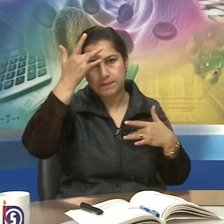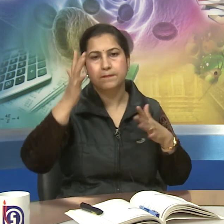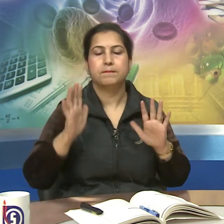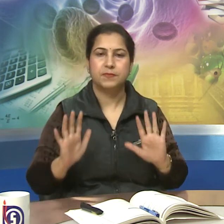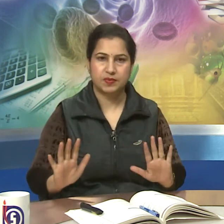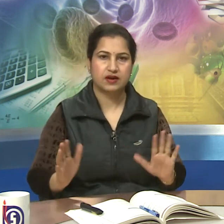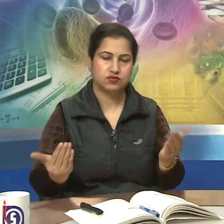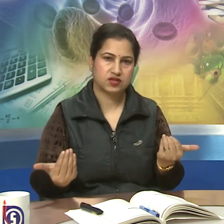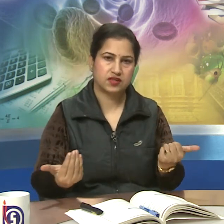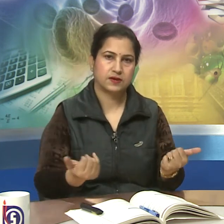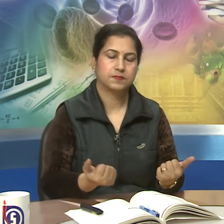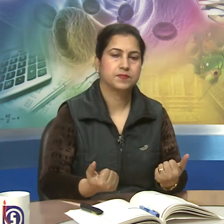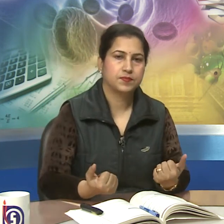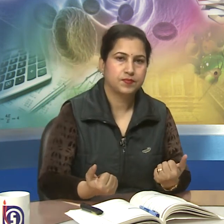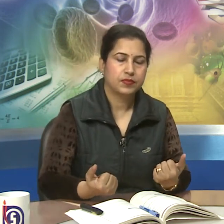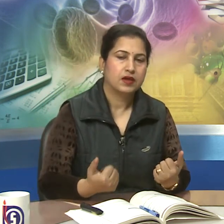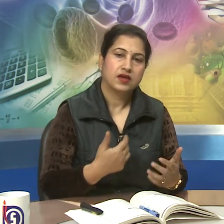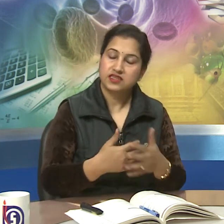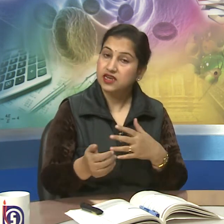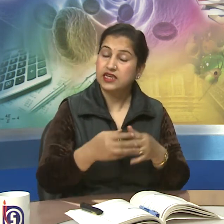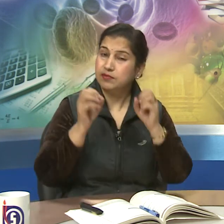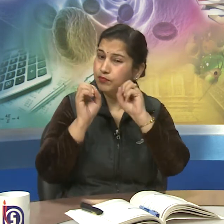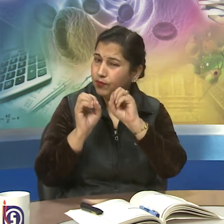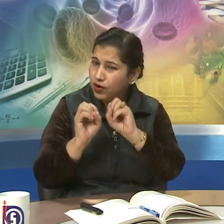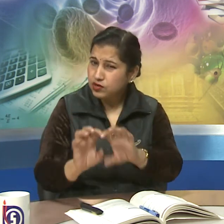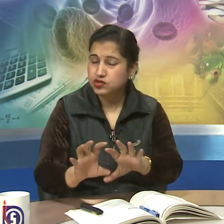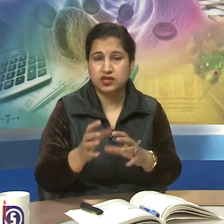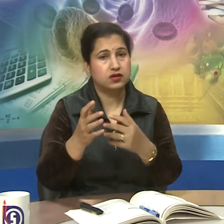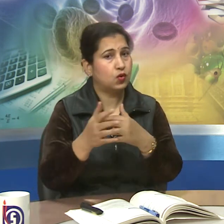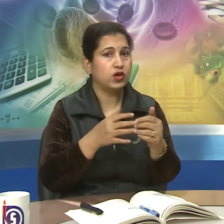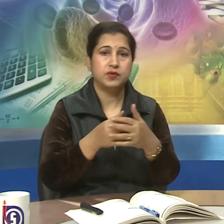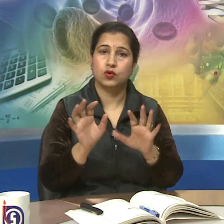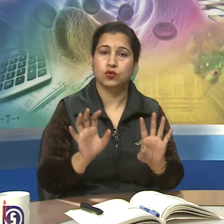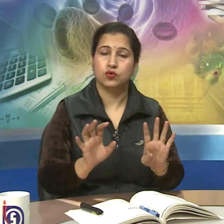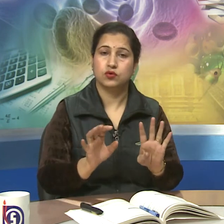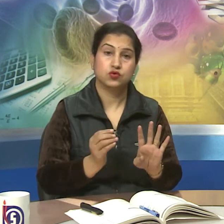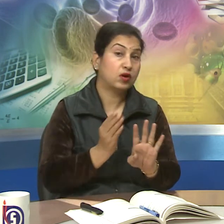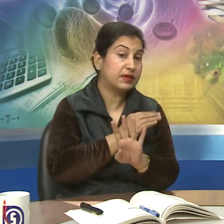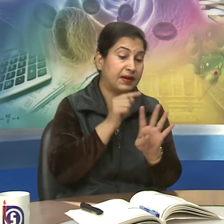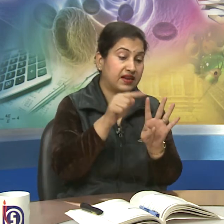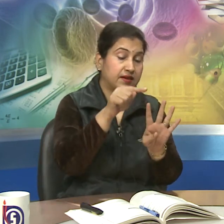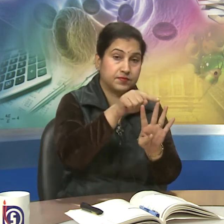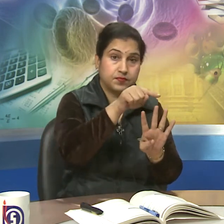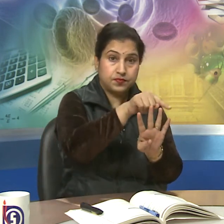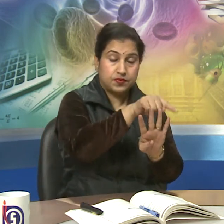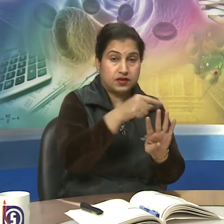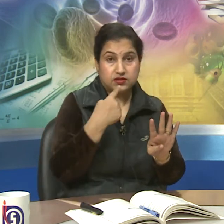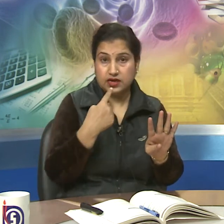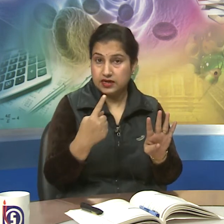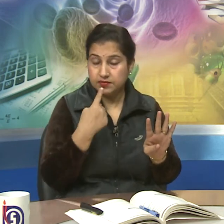बीमार हो सकते हैं है इसीलिए पोलूशन कोई भी हो जो हमने पहले चार की